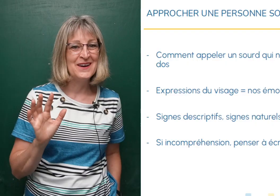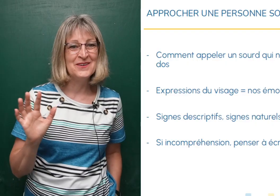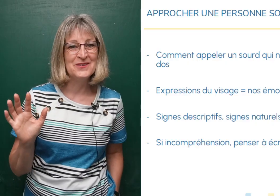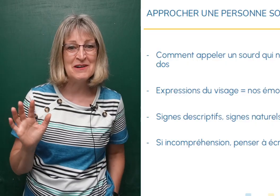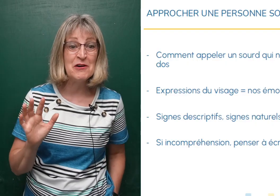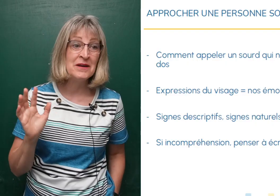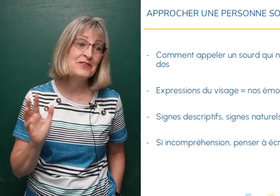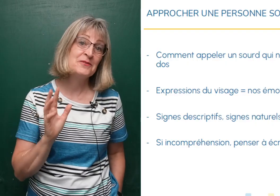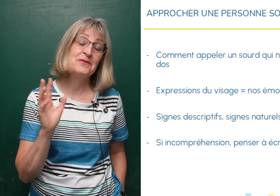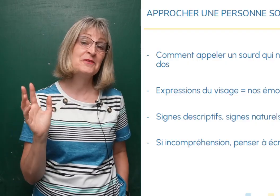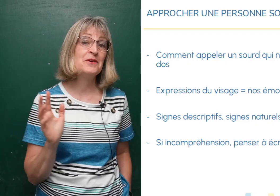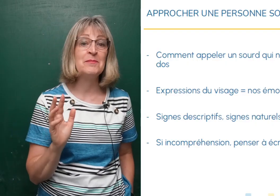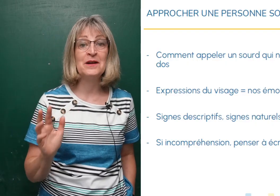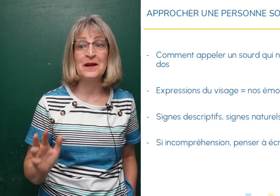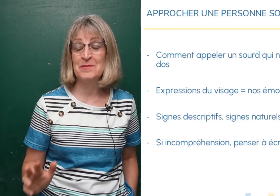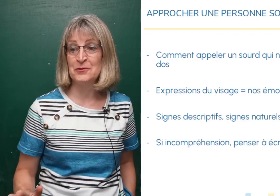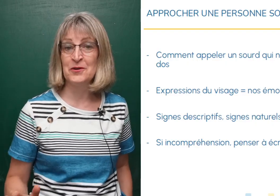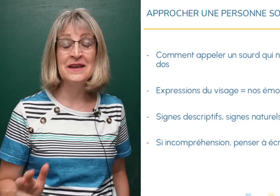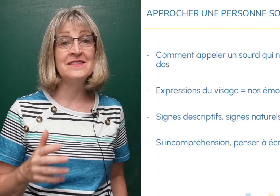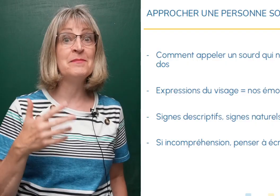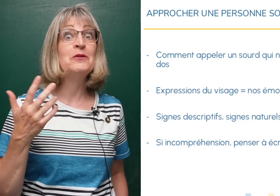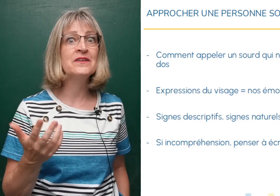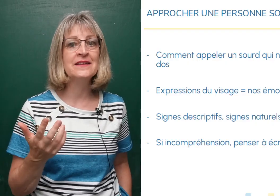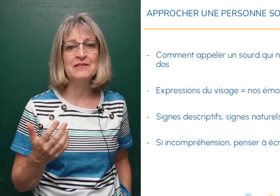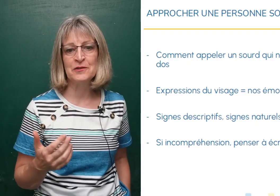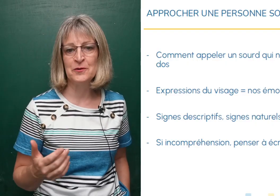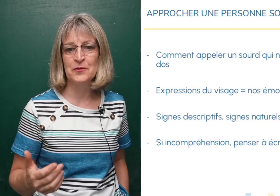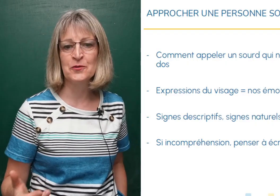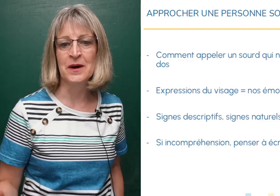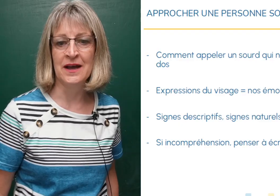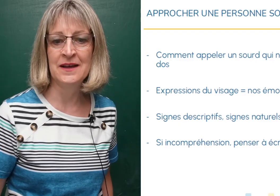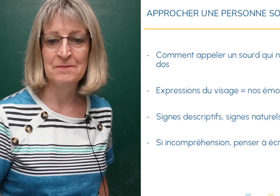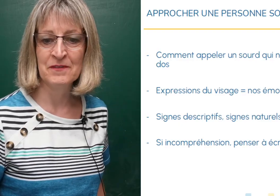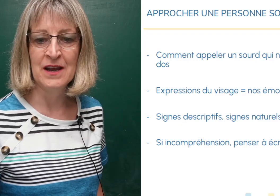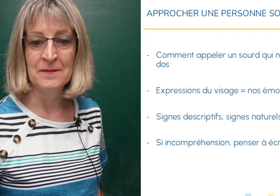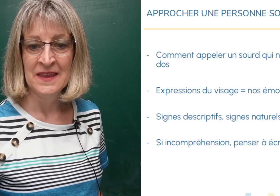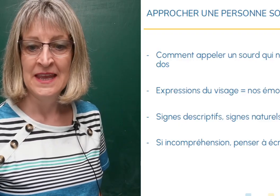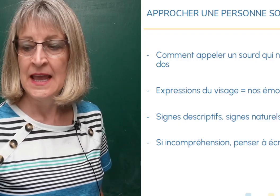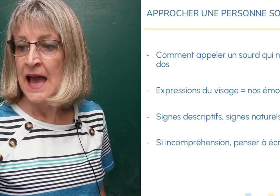de la formation, on n'aura pas le temps et c'est pas l'objectif de ce soir, hein. Voilà.